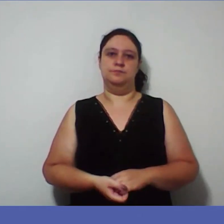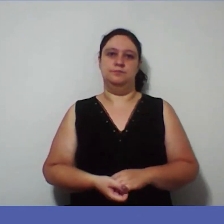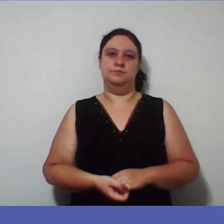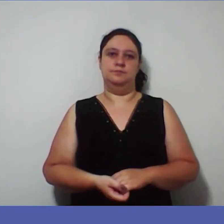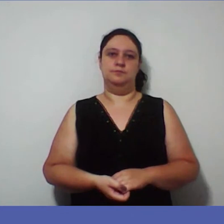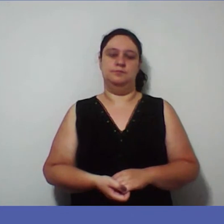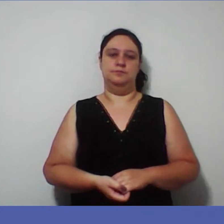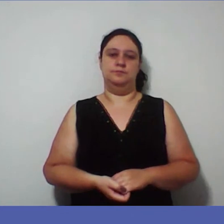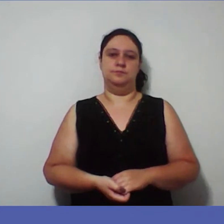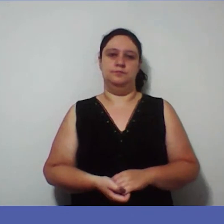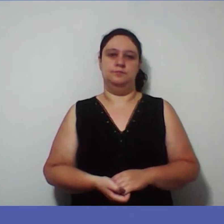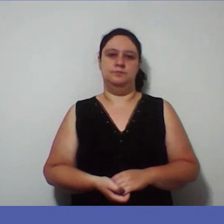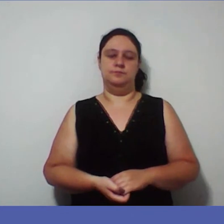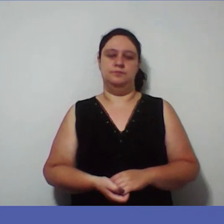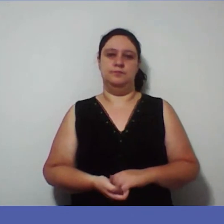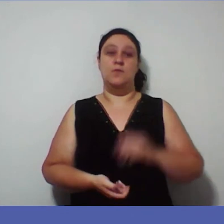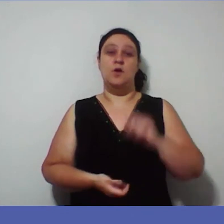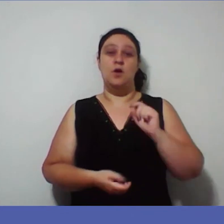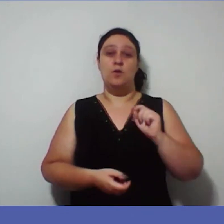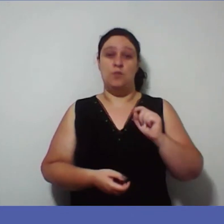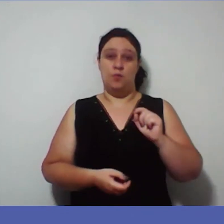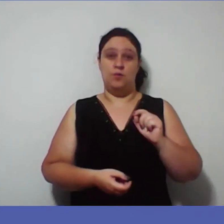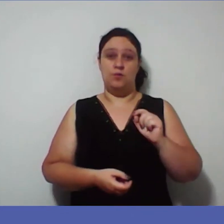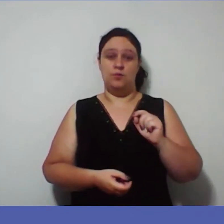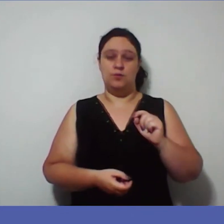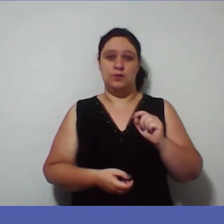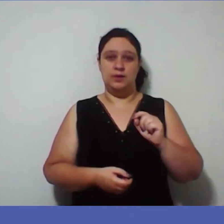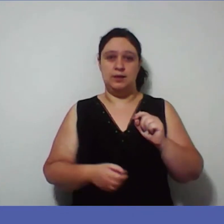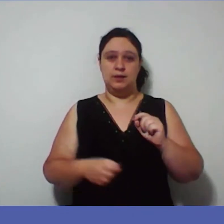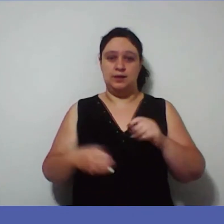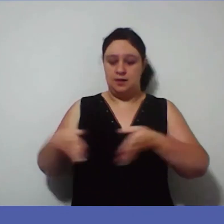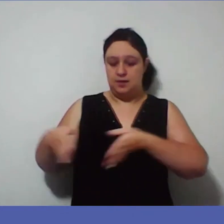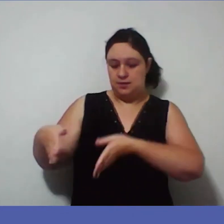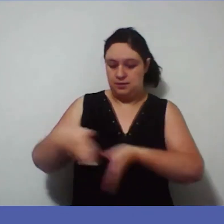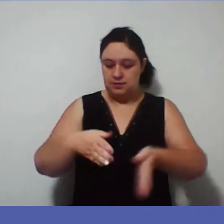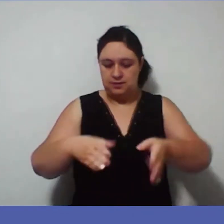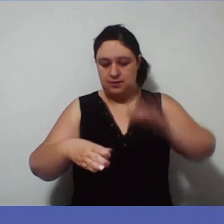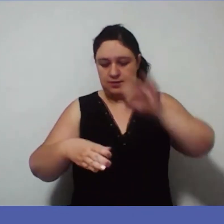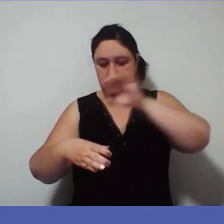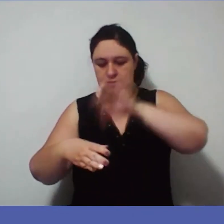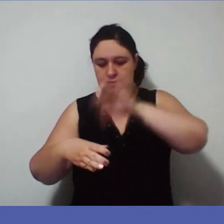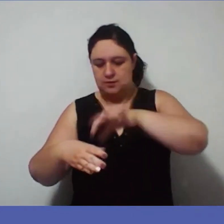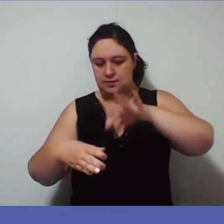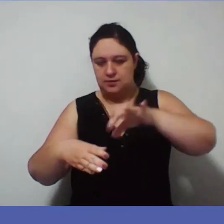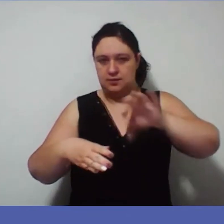o que foi semeado entre os espinhos é o que ouve a palavra, porém